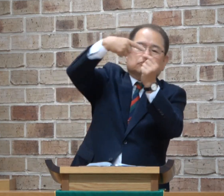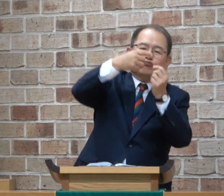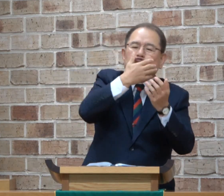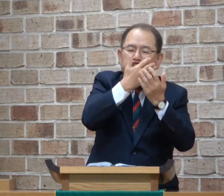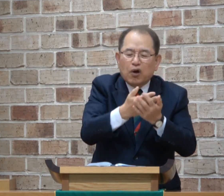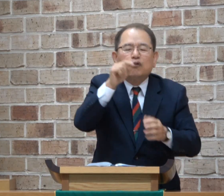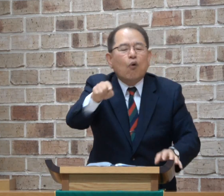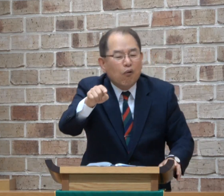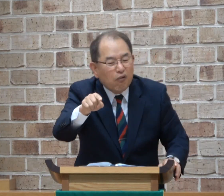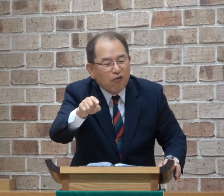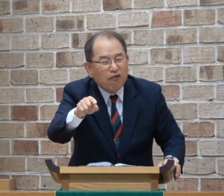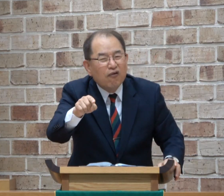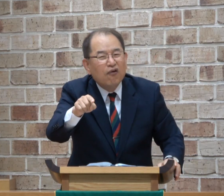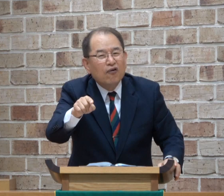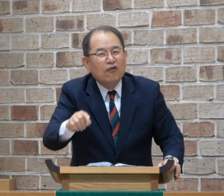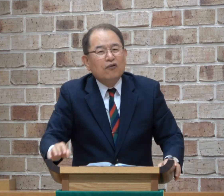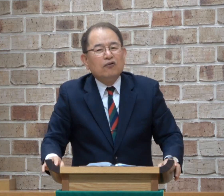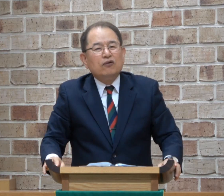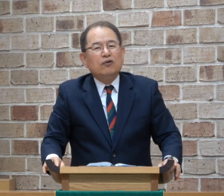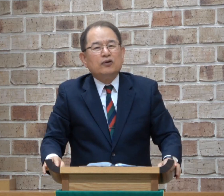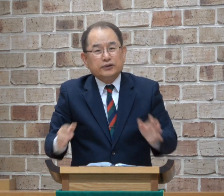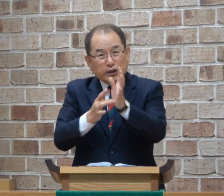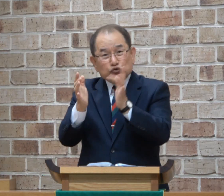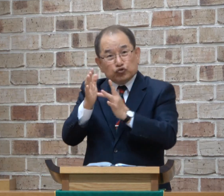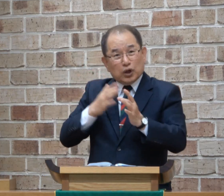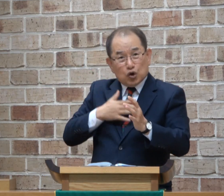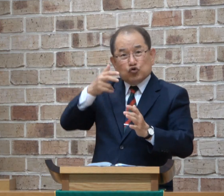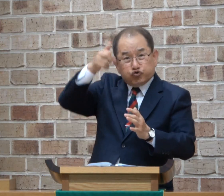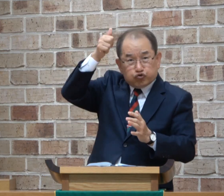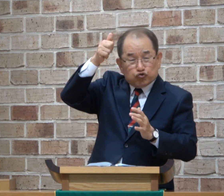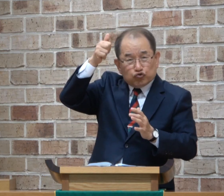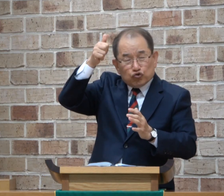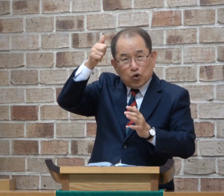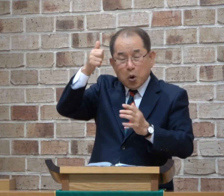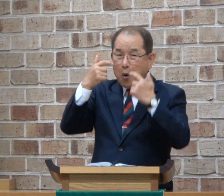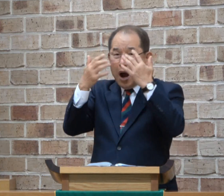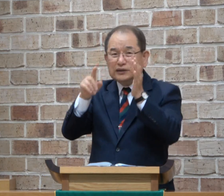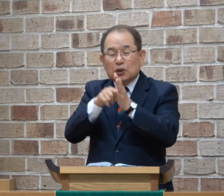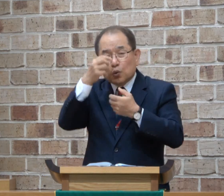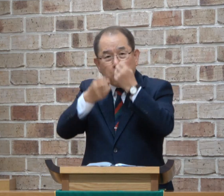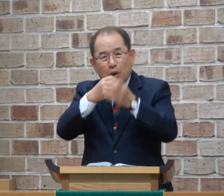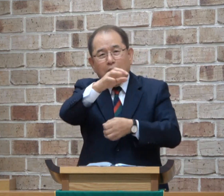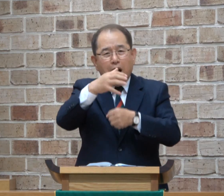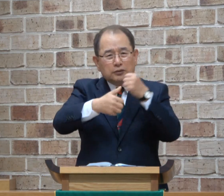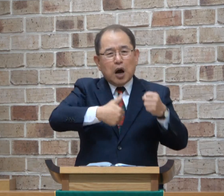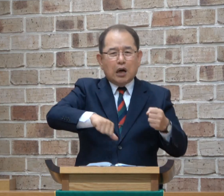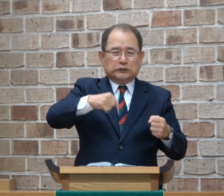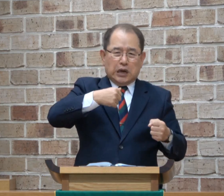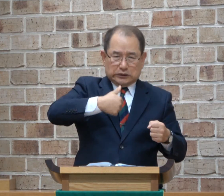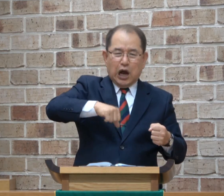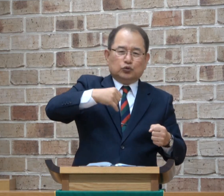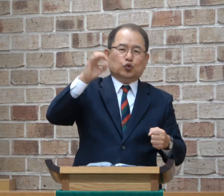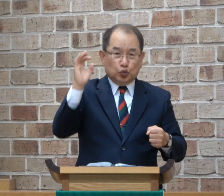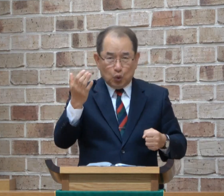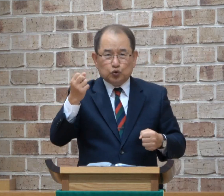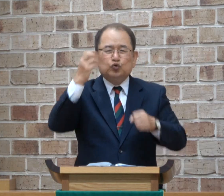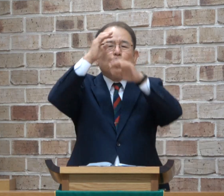일입니다. 예수님을 주로 고백하면 하나님의 자녀가 되고 천국 백성이